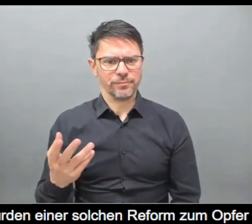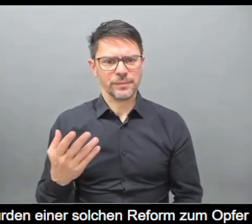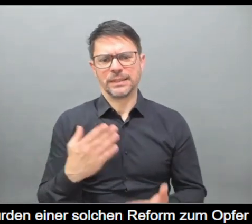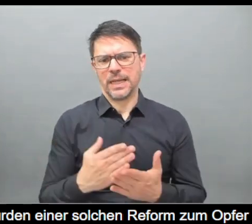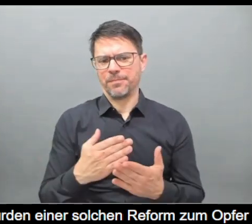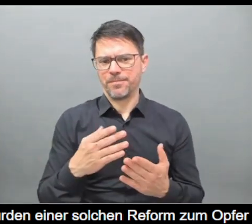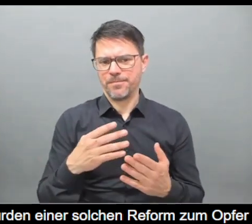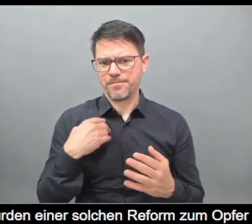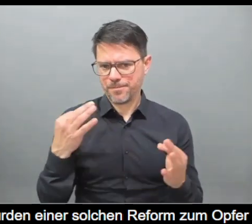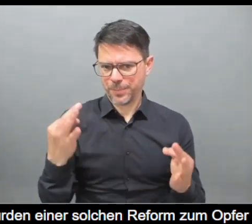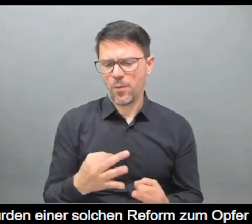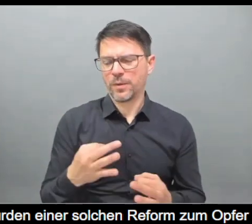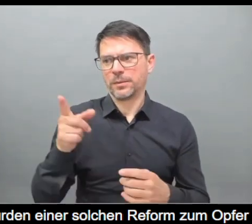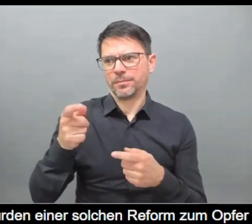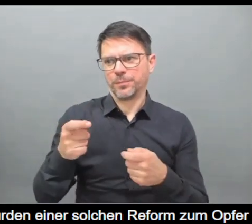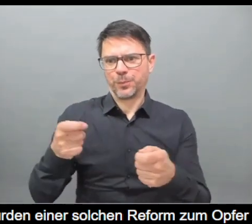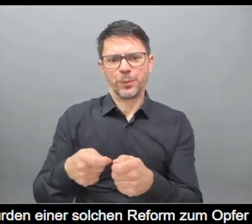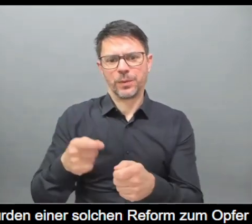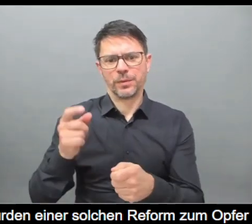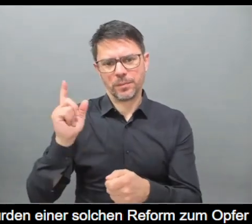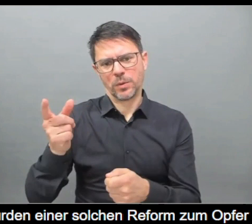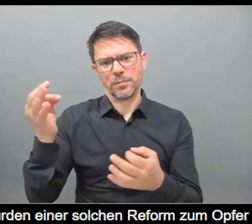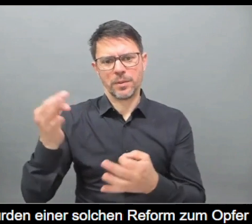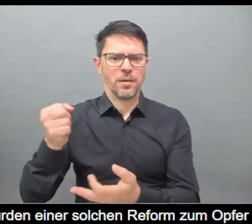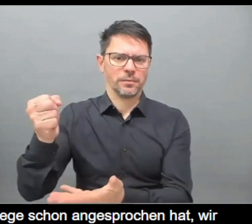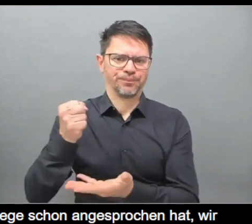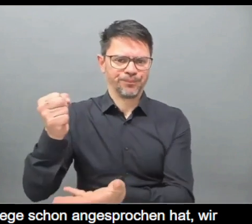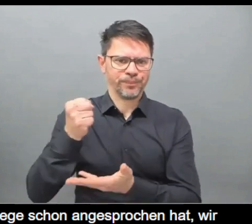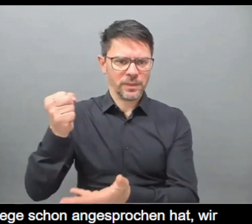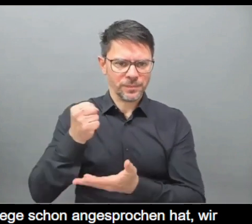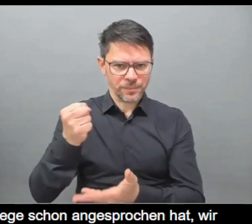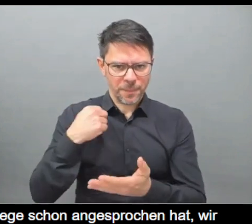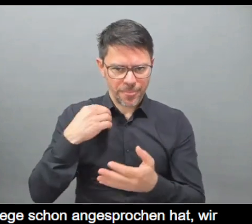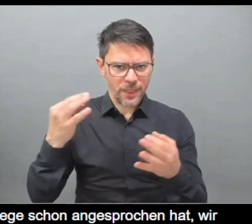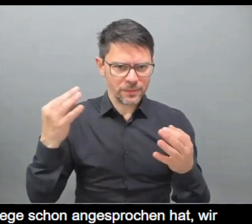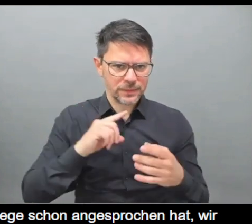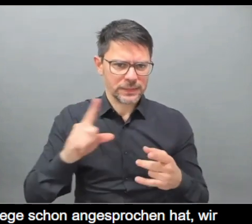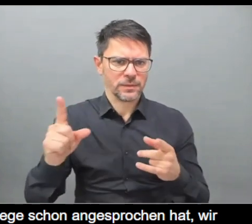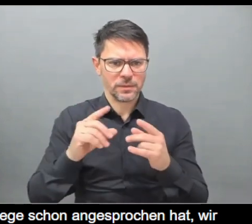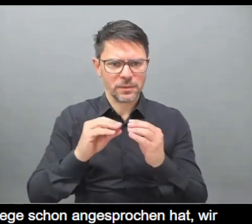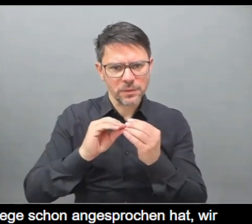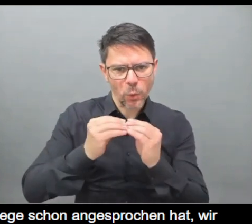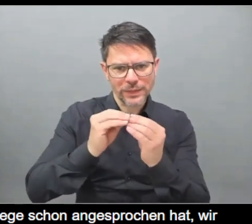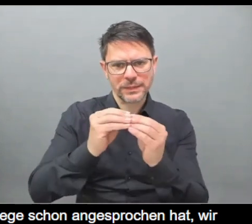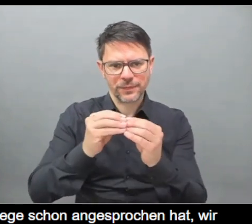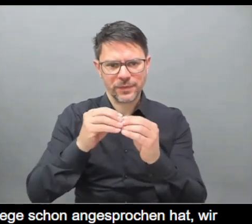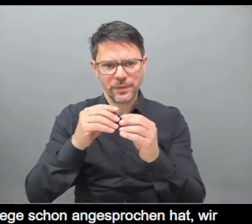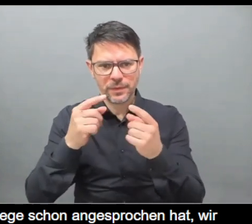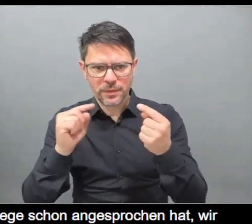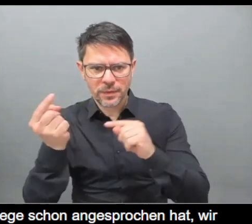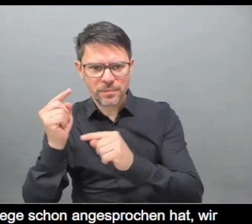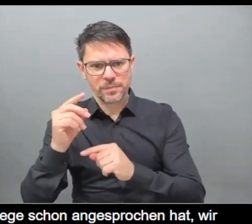Planungsmöglichkeit durch die Länder, die verfassungsrechtlich eigentlich bei den Ländern liegt, faktisch überhaupt nicht mehr gibt, weil durch das